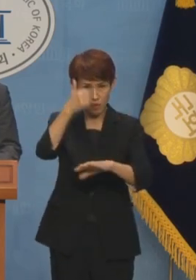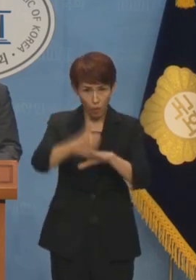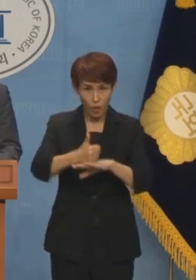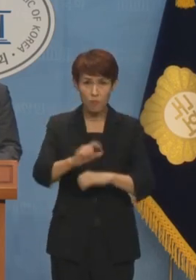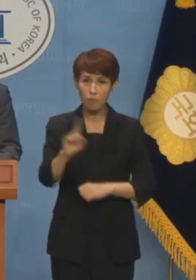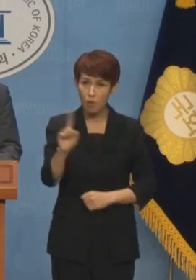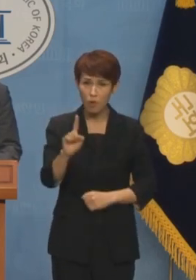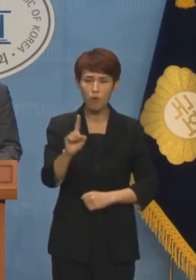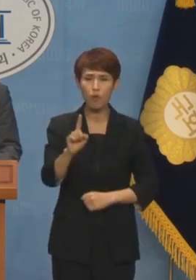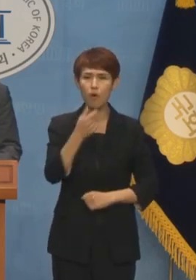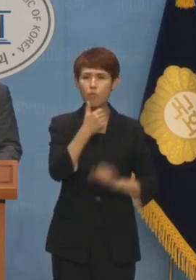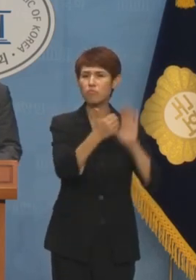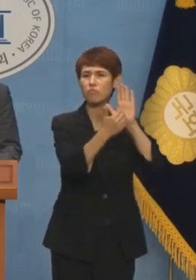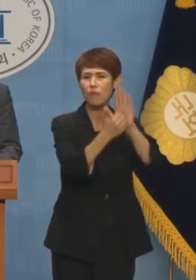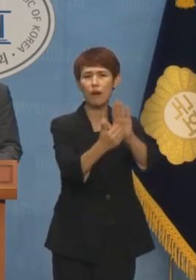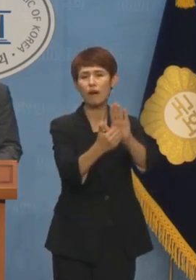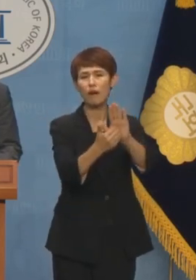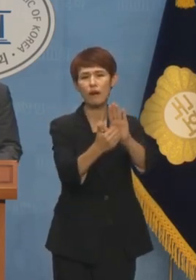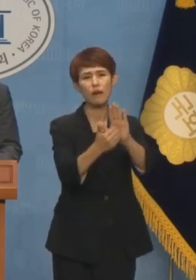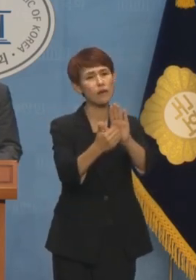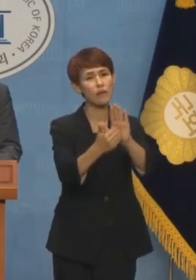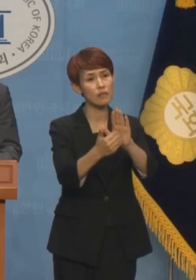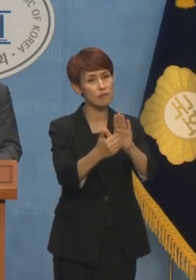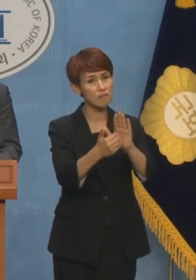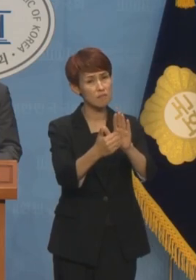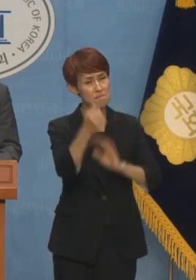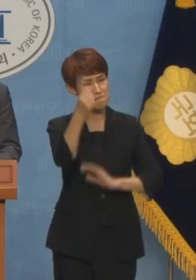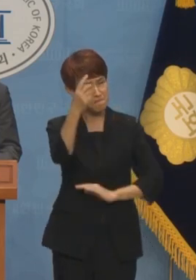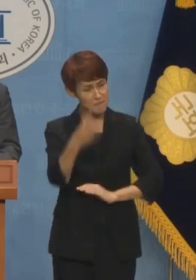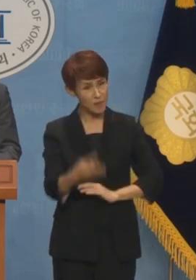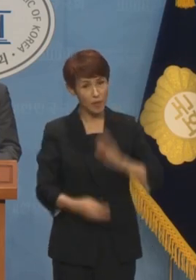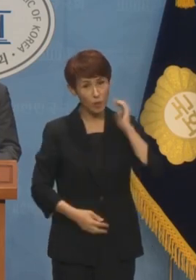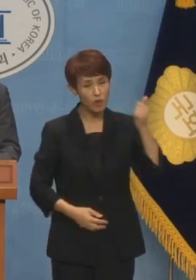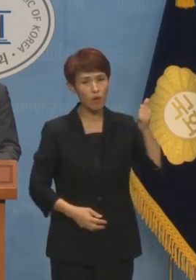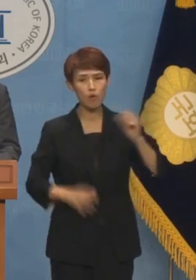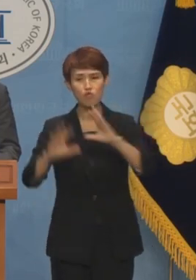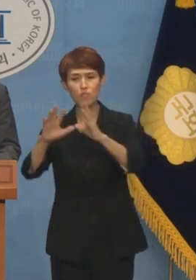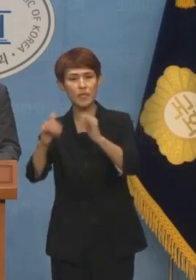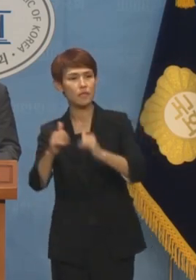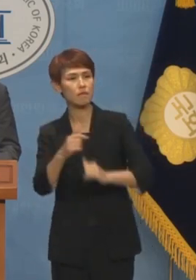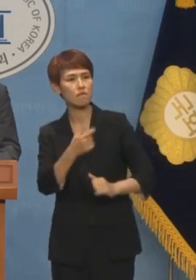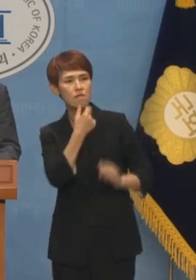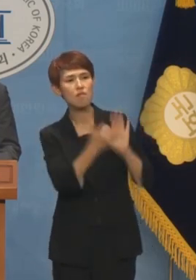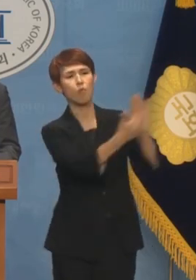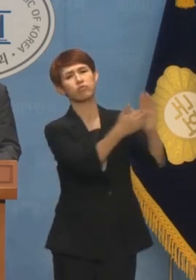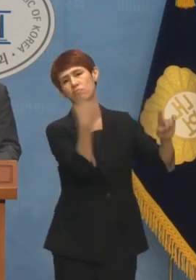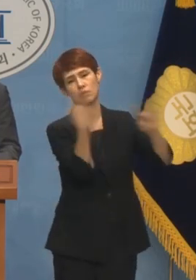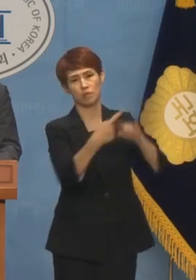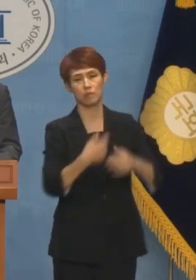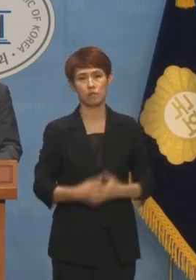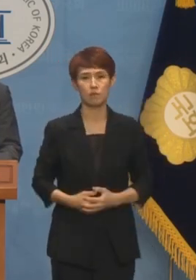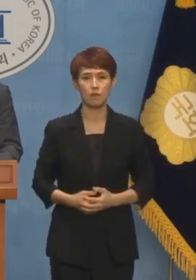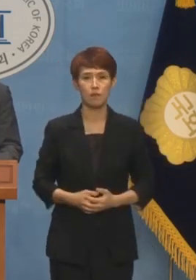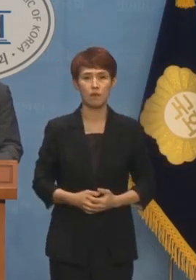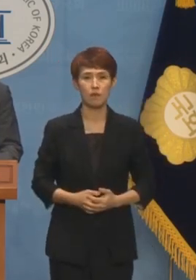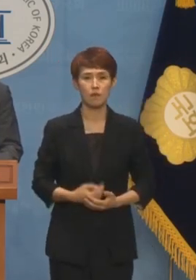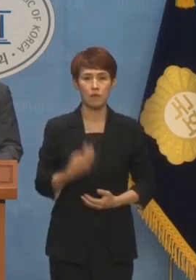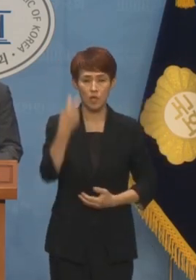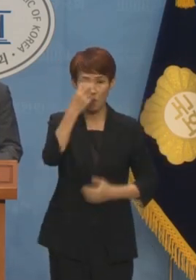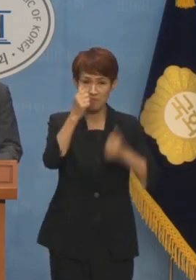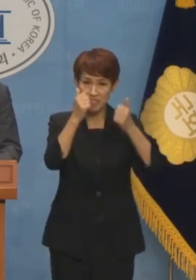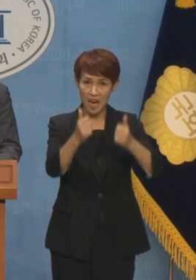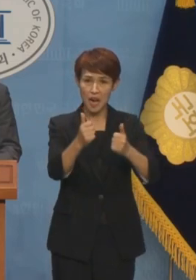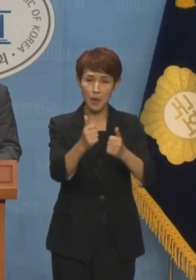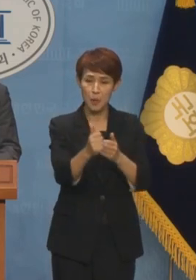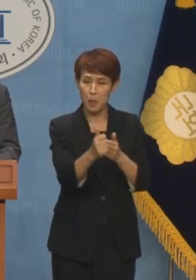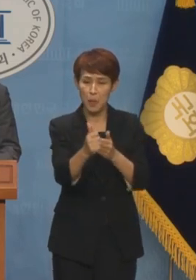요약하면 거부권을 남발한 대통령을 국민이 거부한 것입니다. 검찰을 앞장세워 검찰